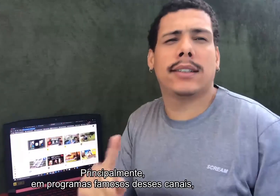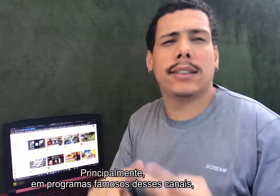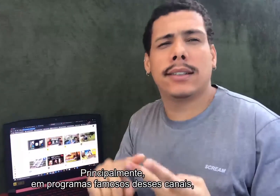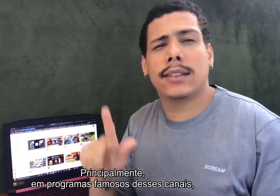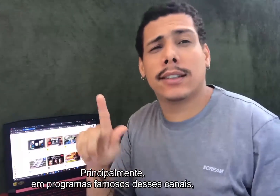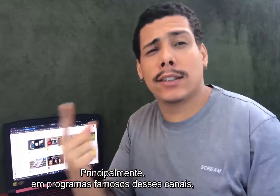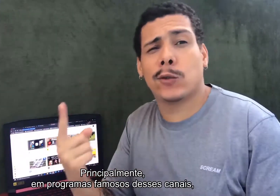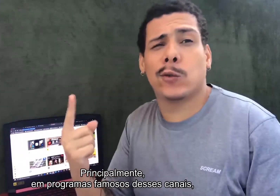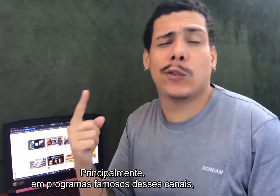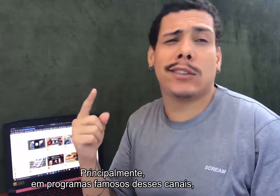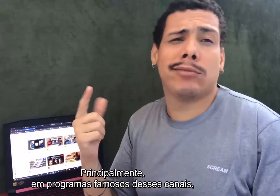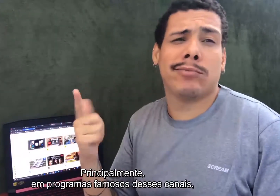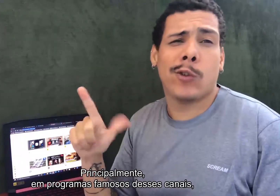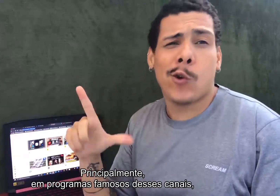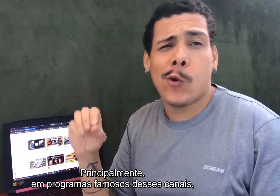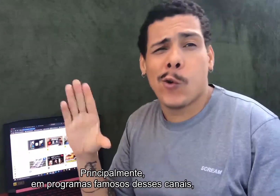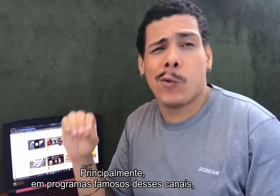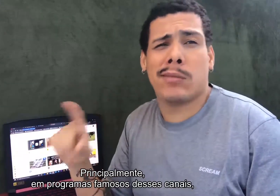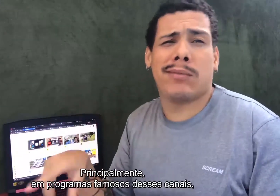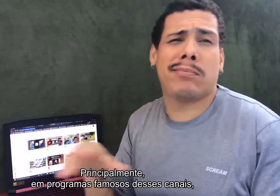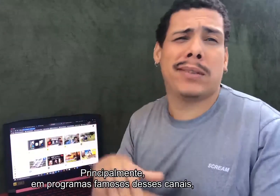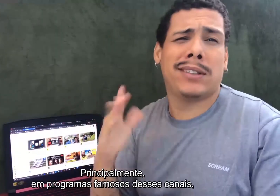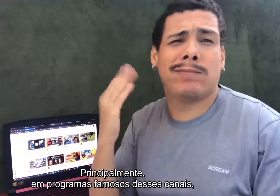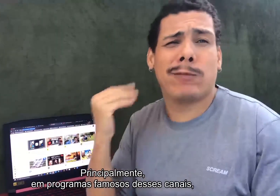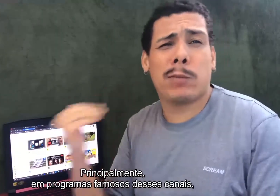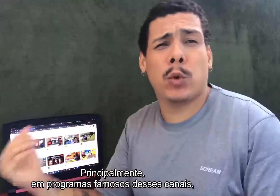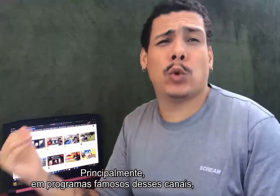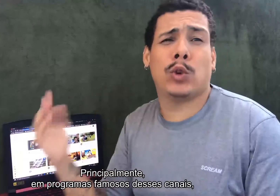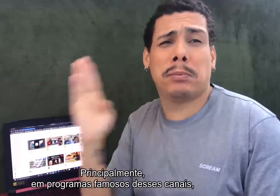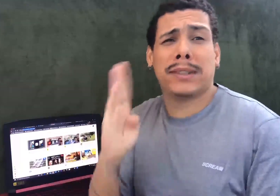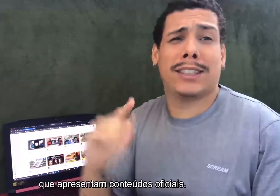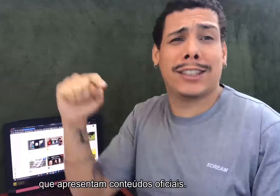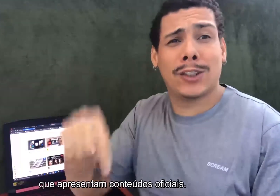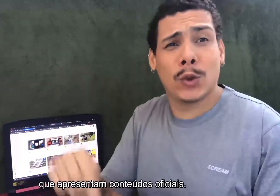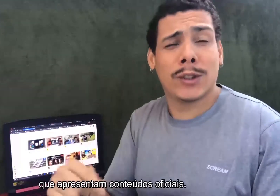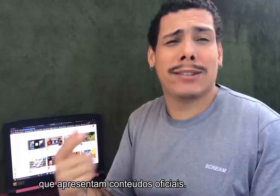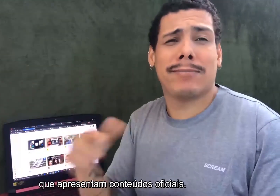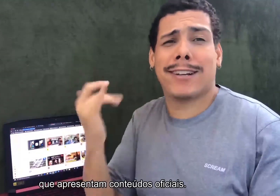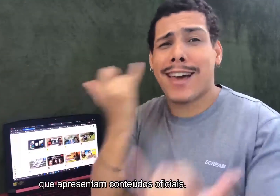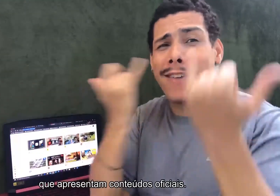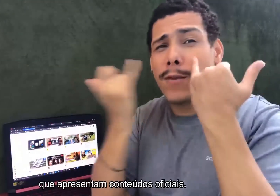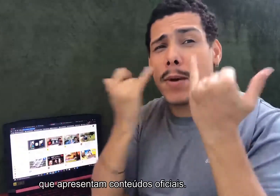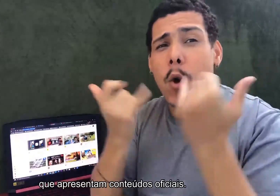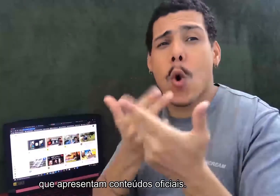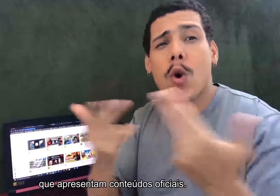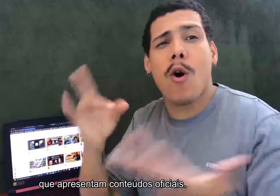Principalmente em programas famosos desses canais que apresentam conteúdos oficiais.